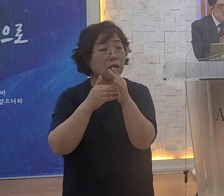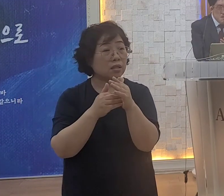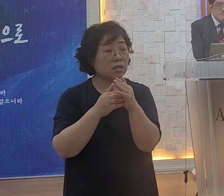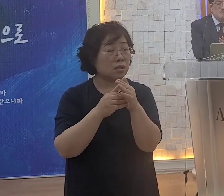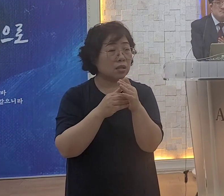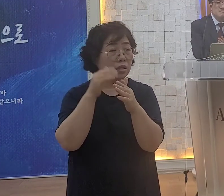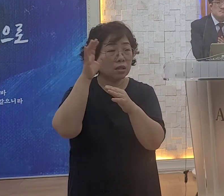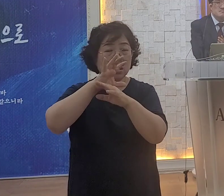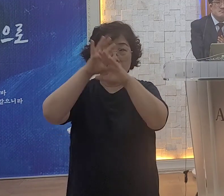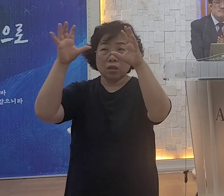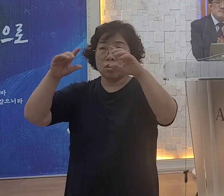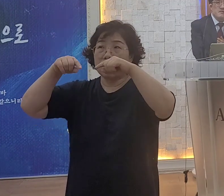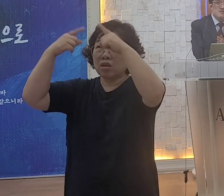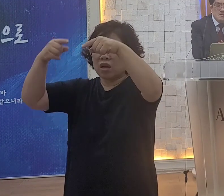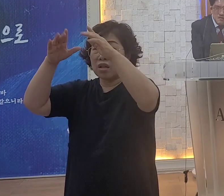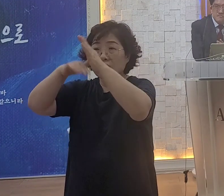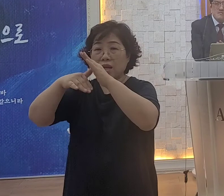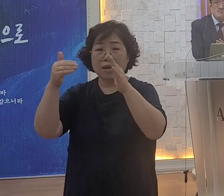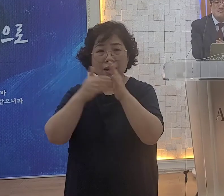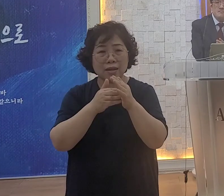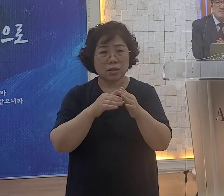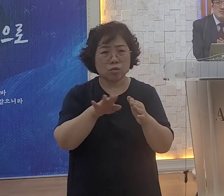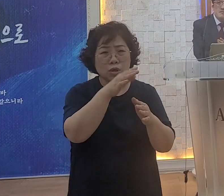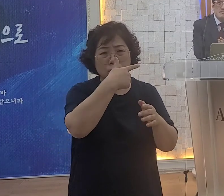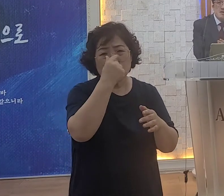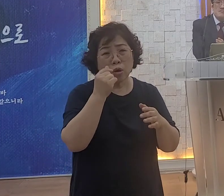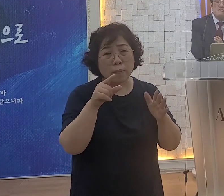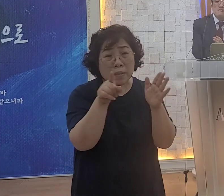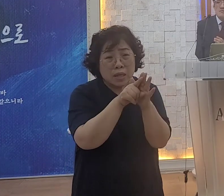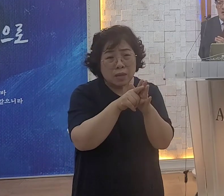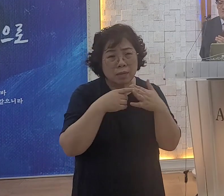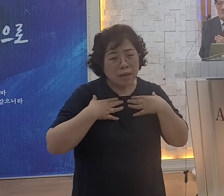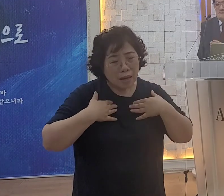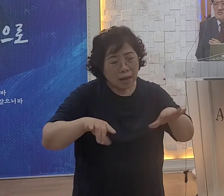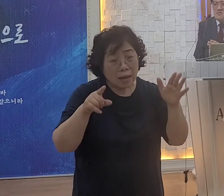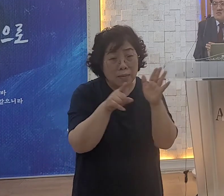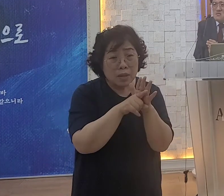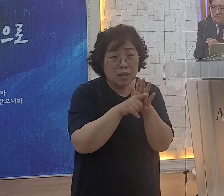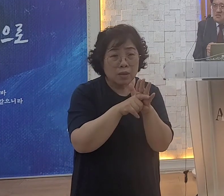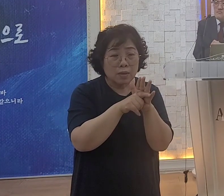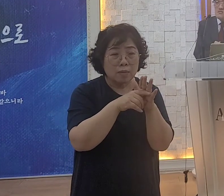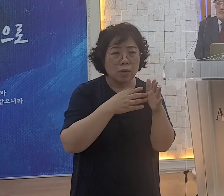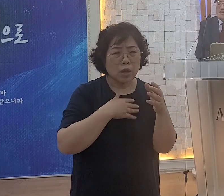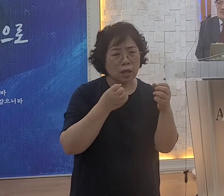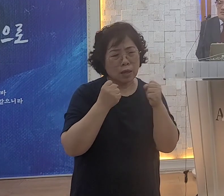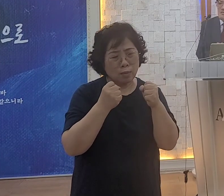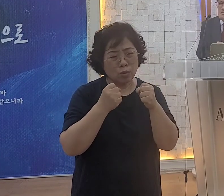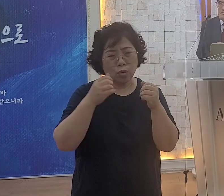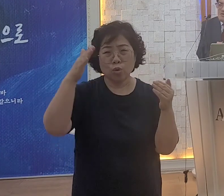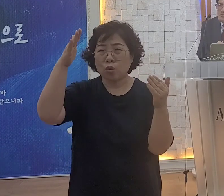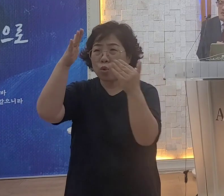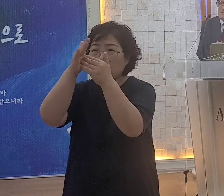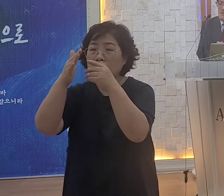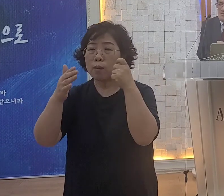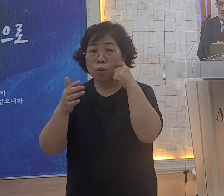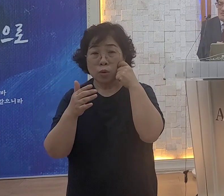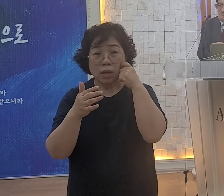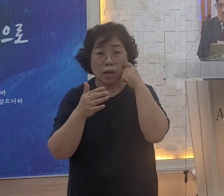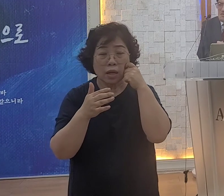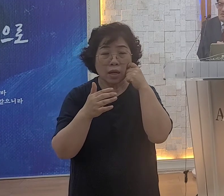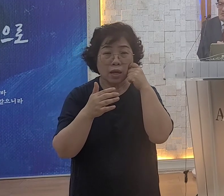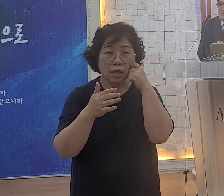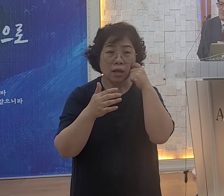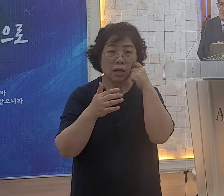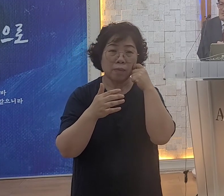믿음을, 부족한 믿음, 이 연약한 믿음, 내 힘으로는 갈 수 없는 이 믿음이지만 내 연약함을